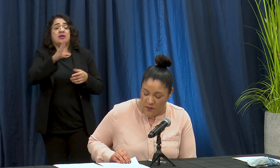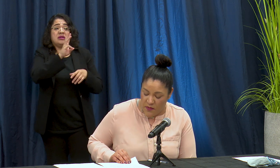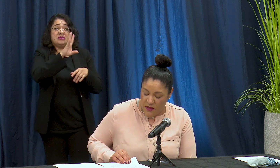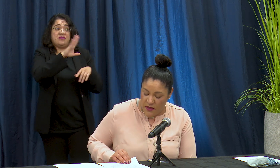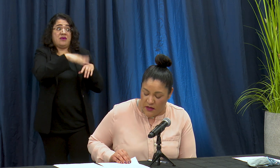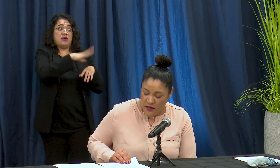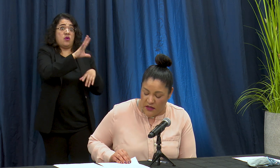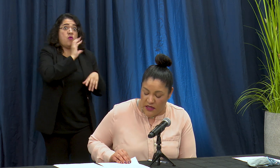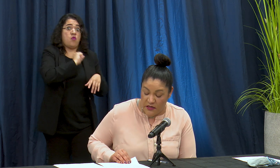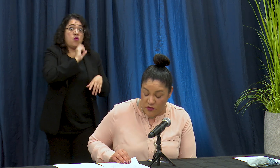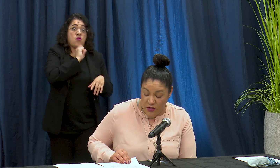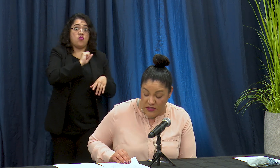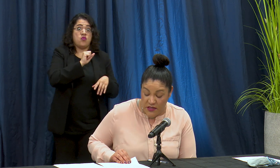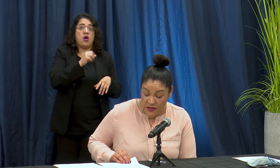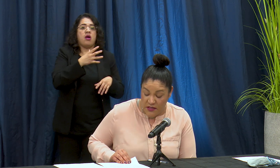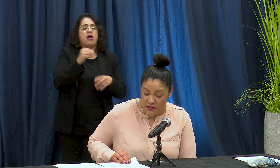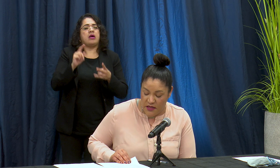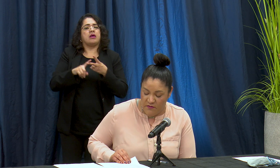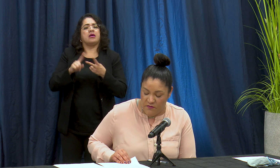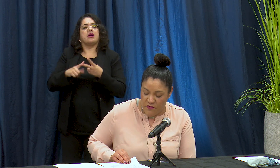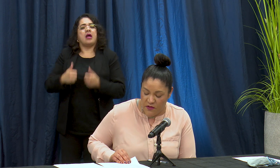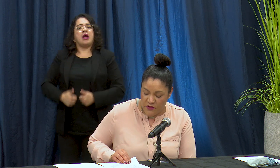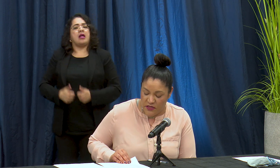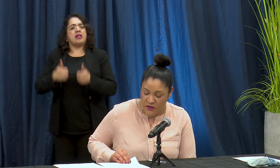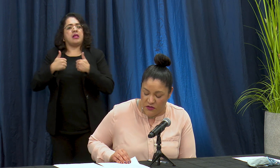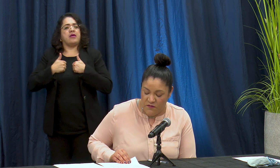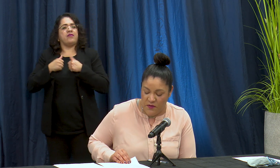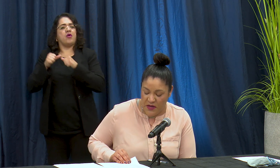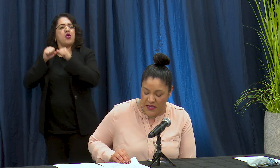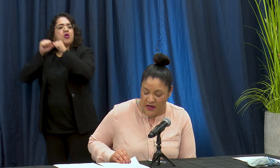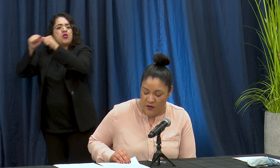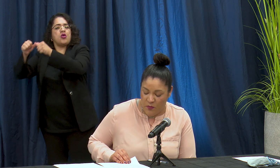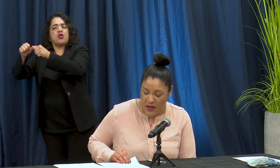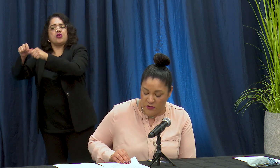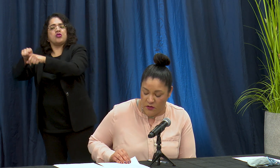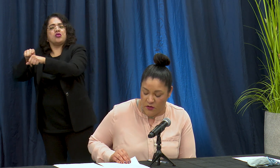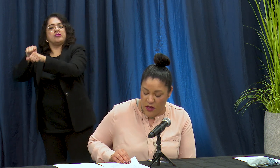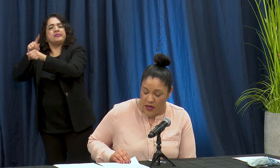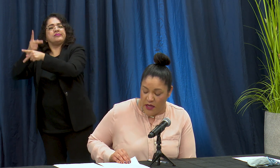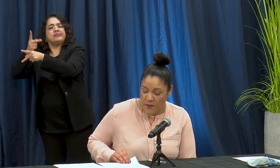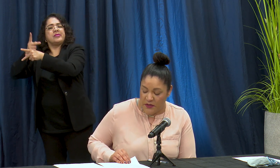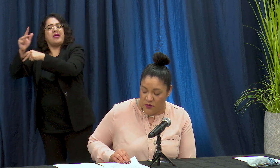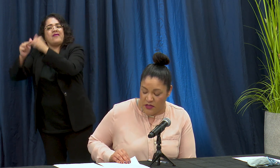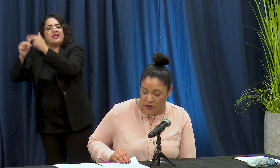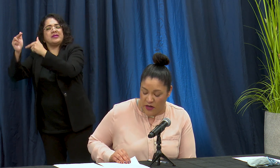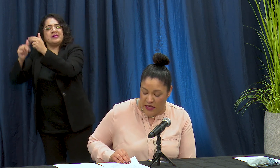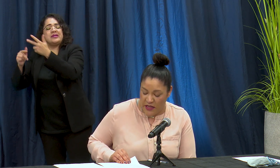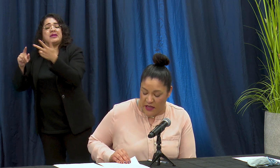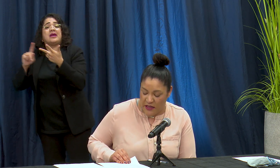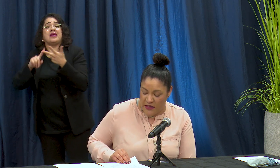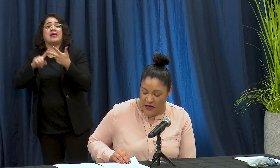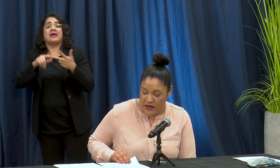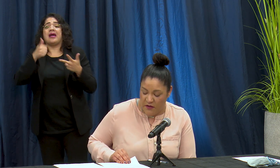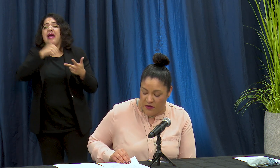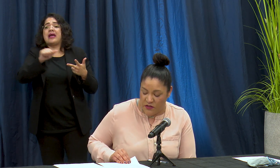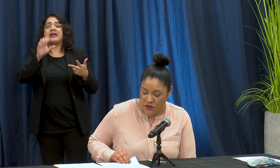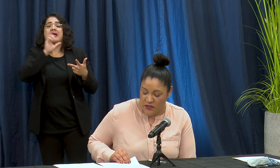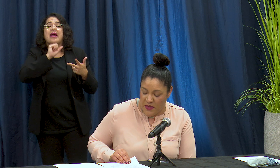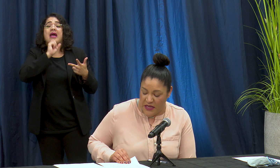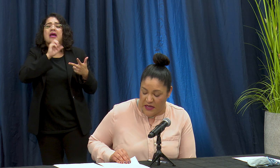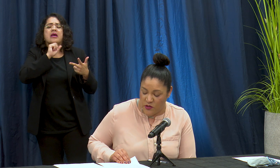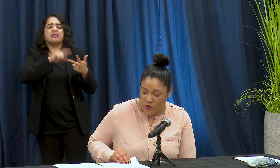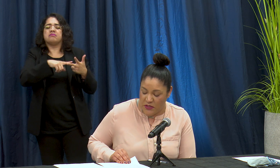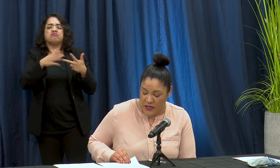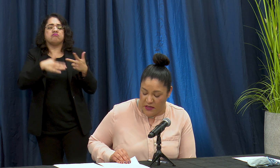personas que son residentes de los centros de enfermería a largo plazo, y personas de cualquier edad que tienen